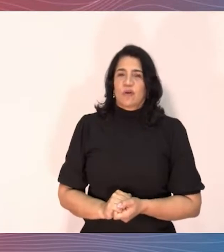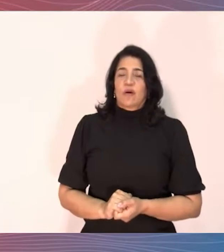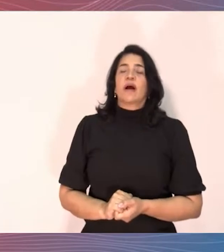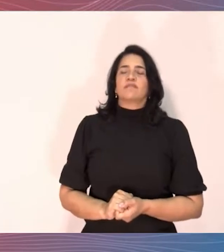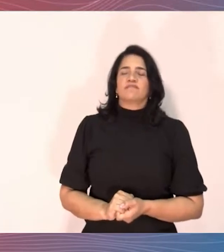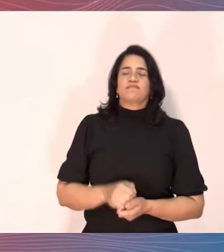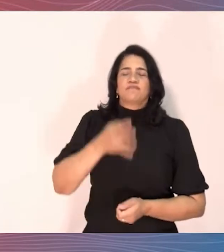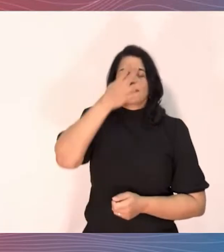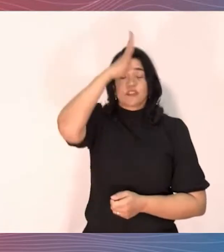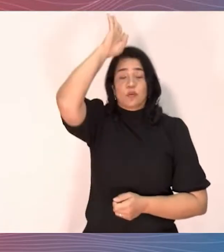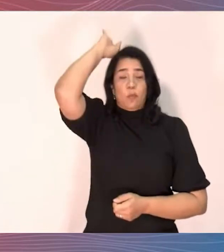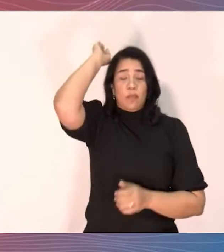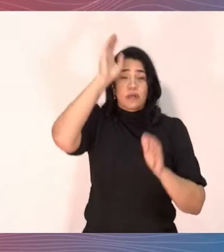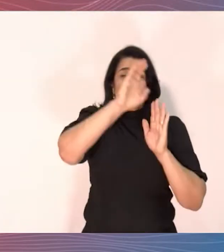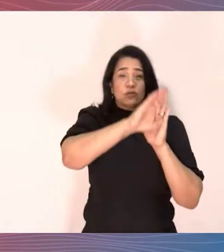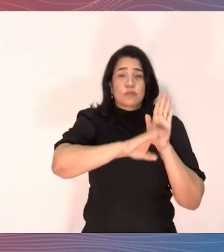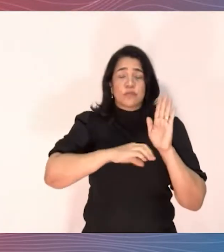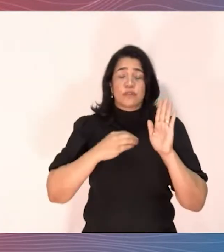8:30.